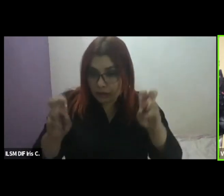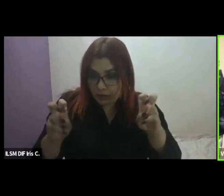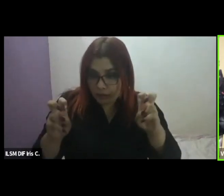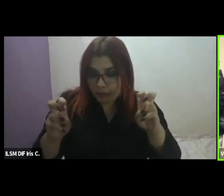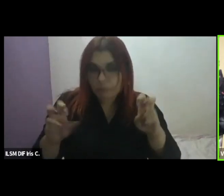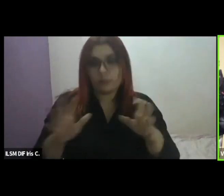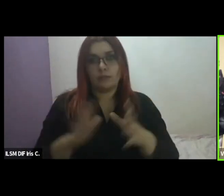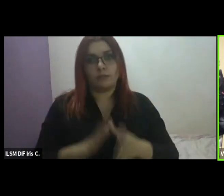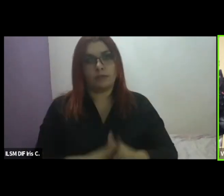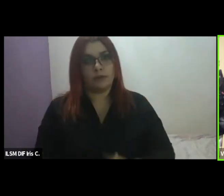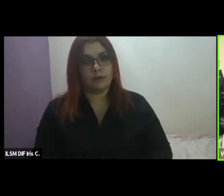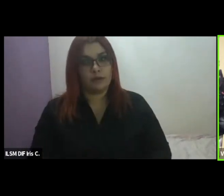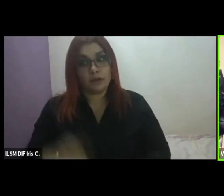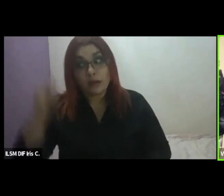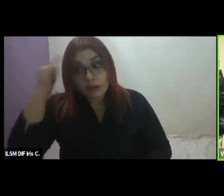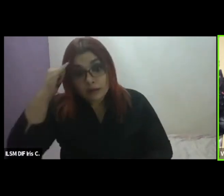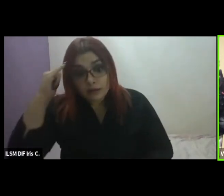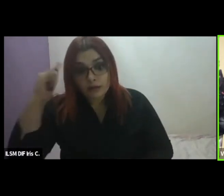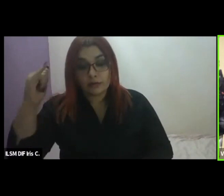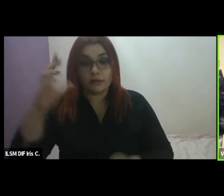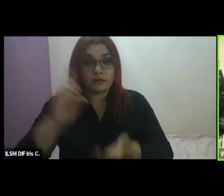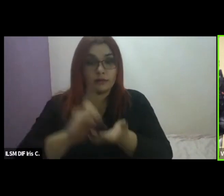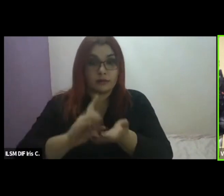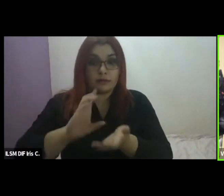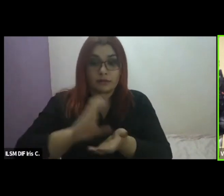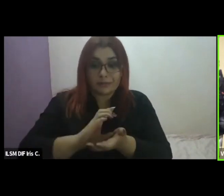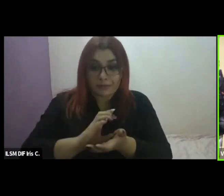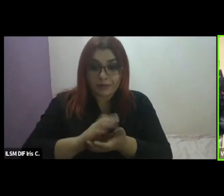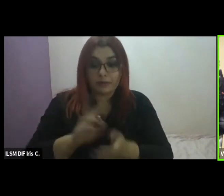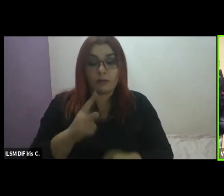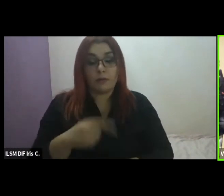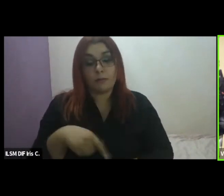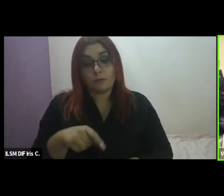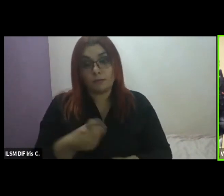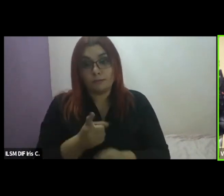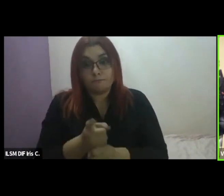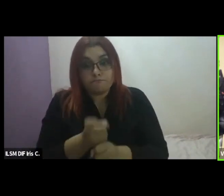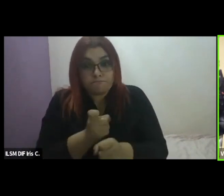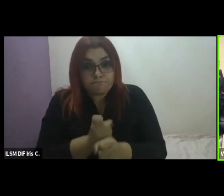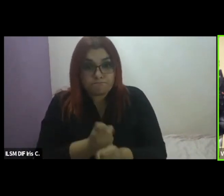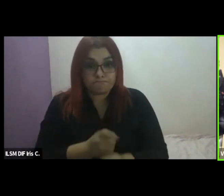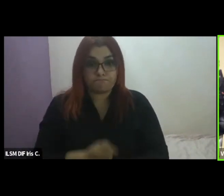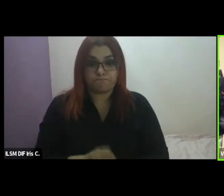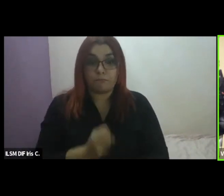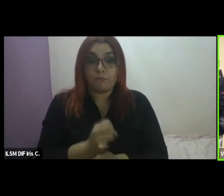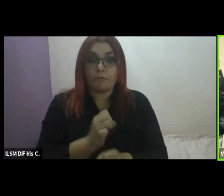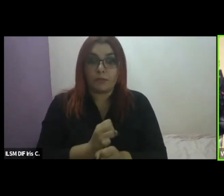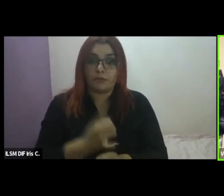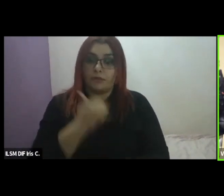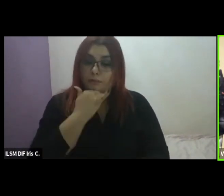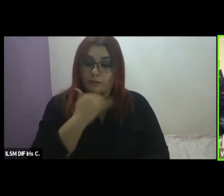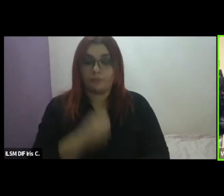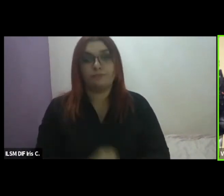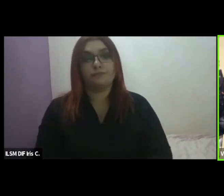o vamos a hacer como estos ejercicios de reflexión como el que estoy haciendo.